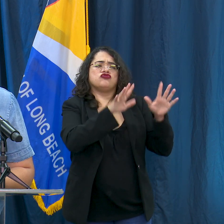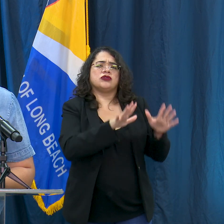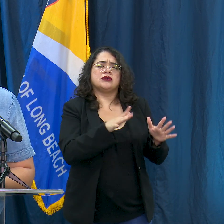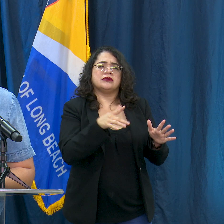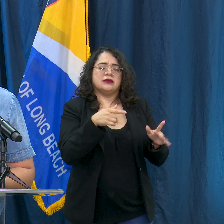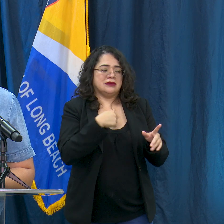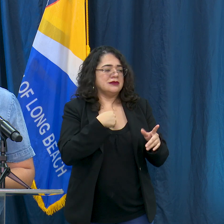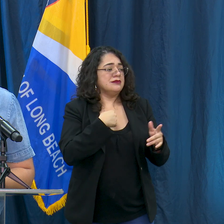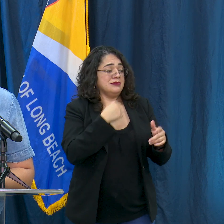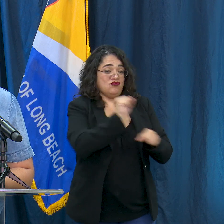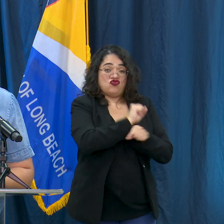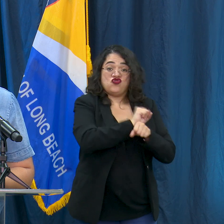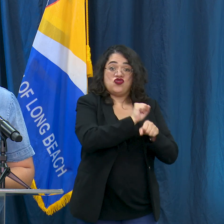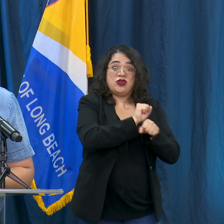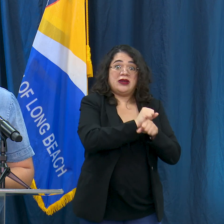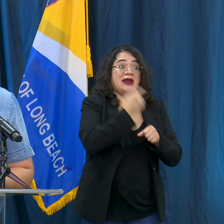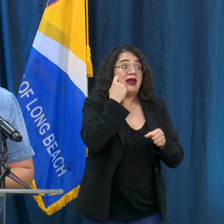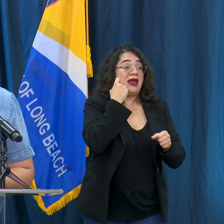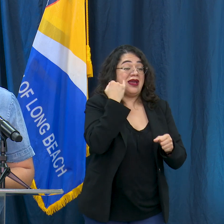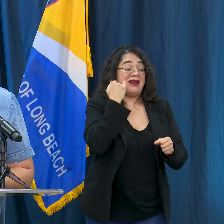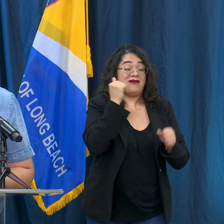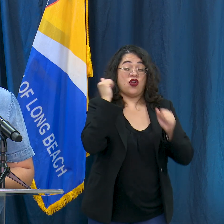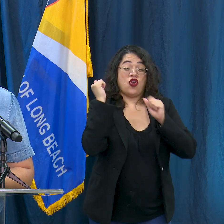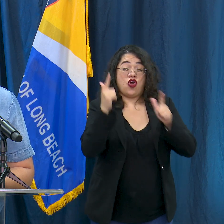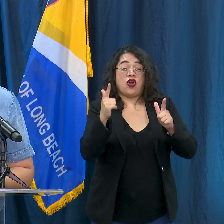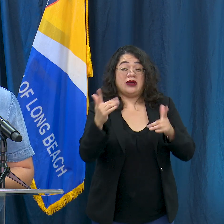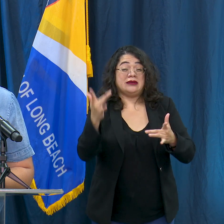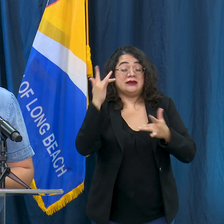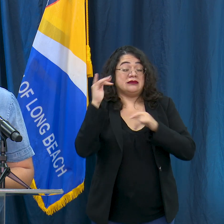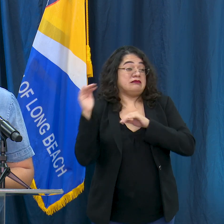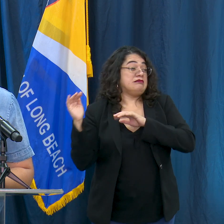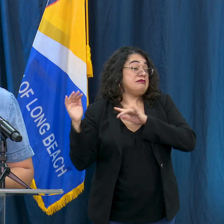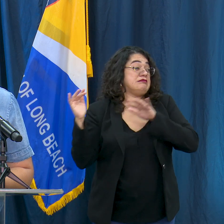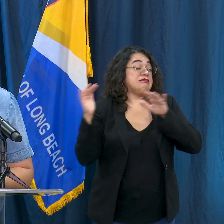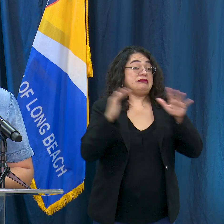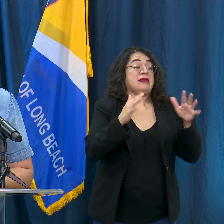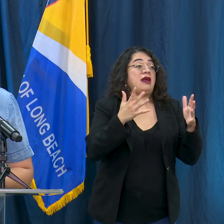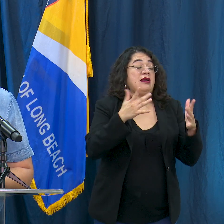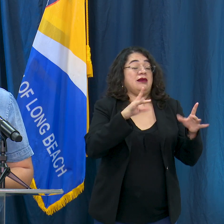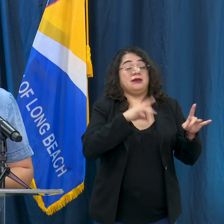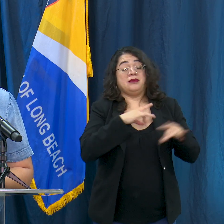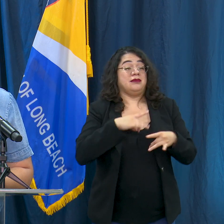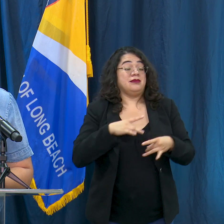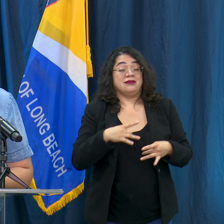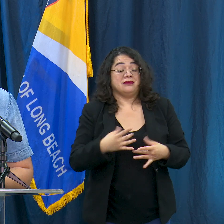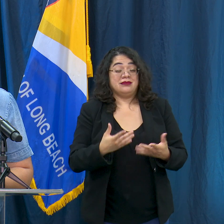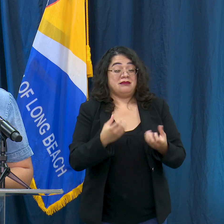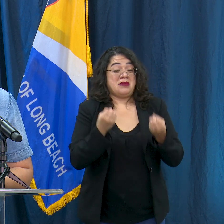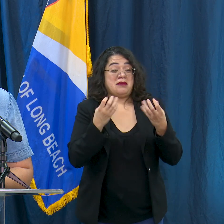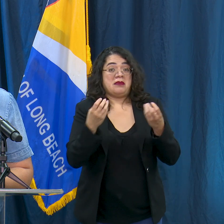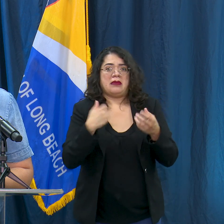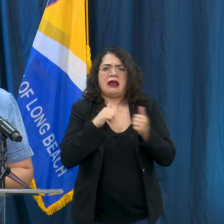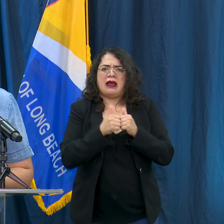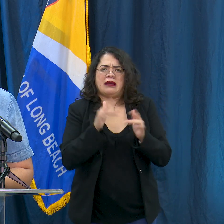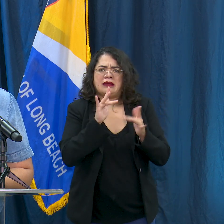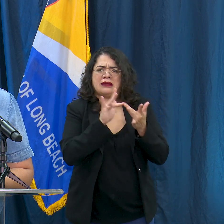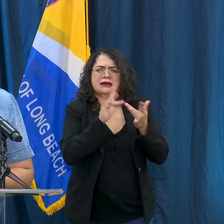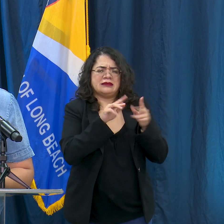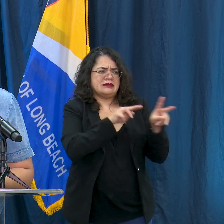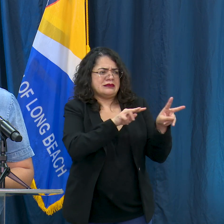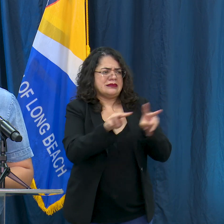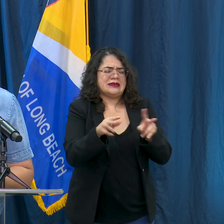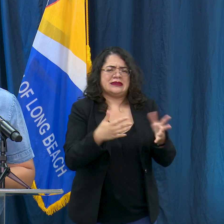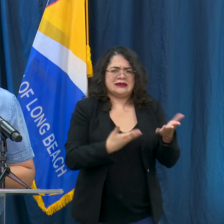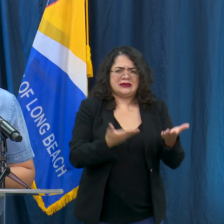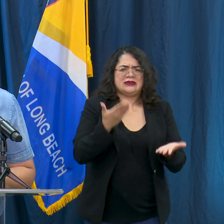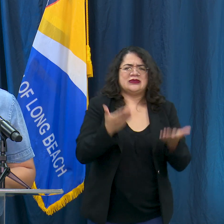protestas de la semana pasada es extremadamente limitada, y le pido al público que se haga una parte de ayudarnos a limitar